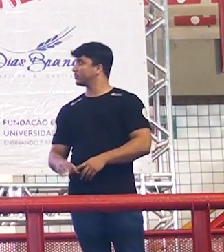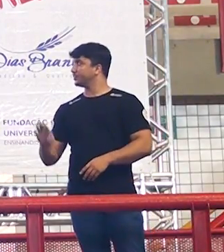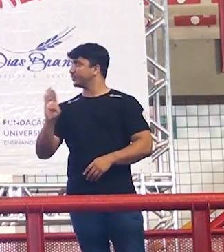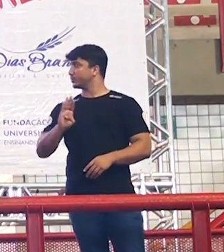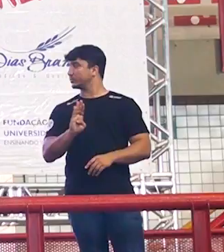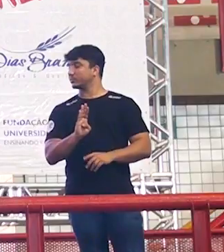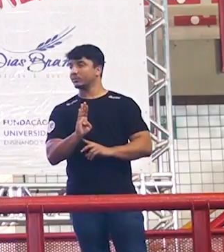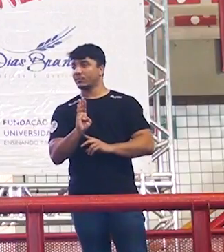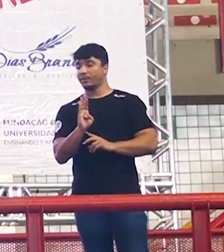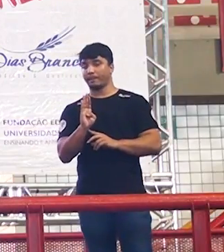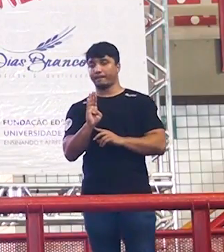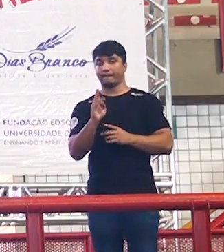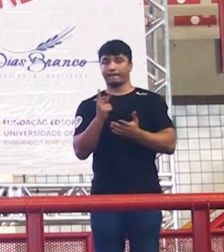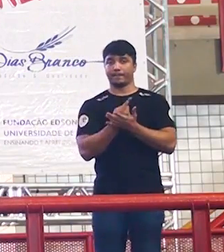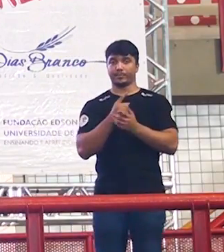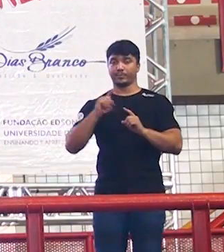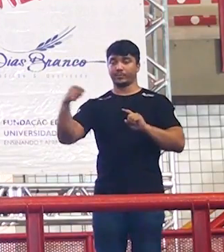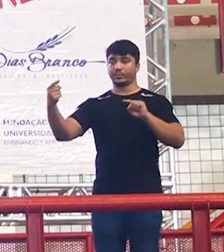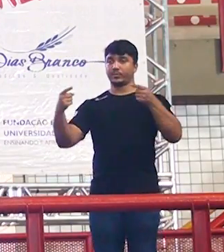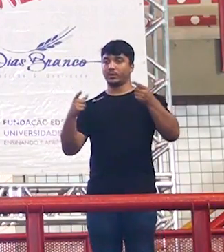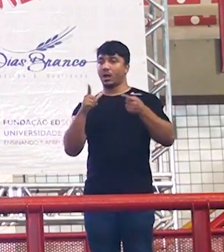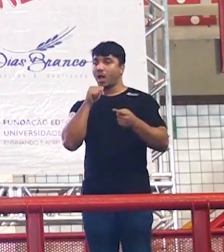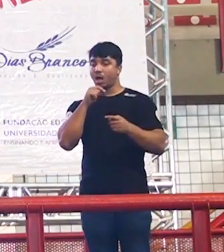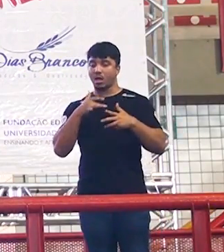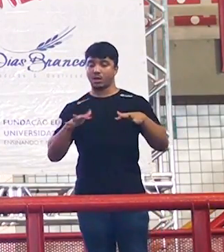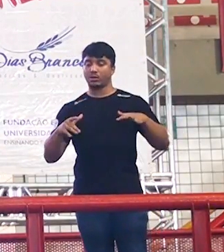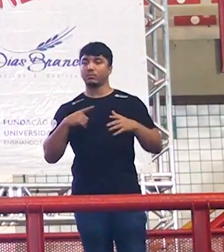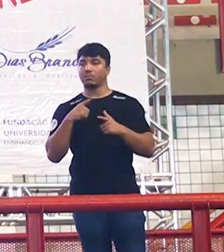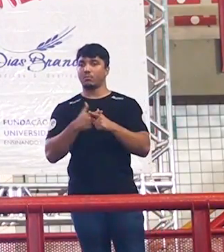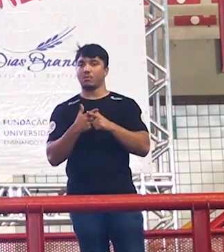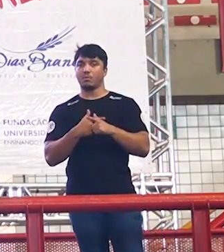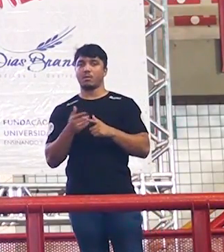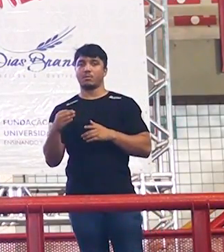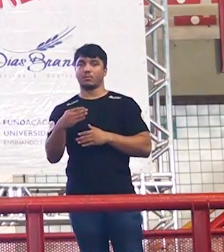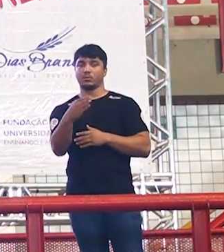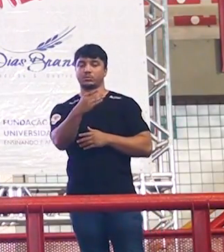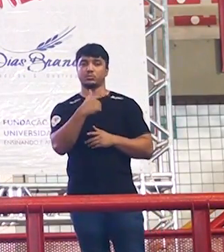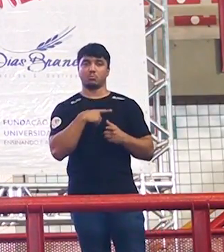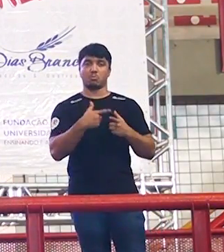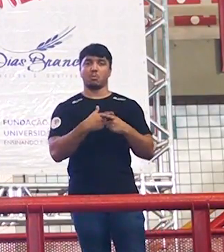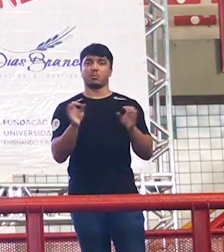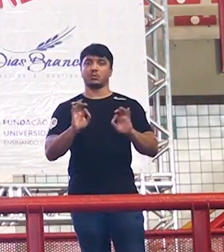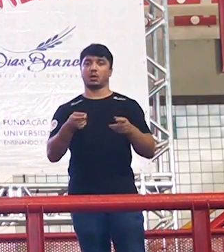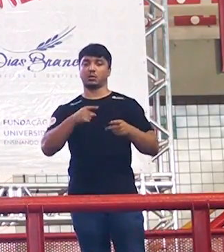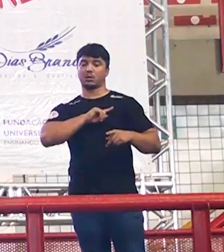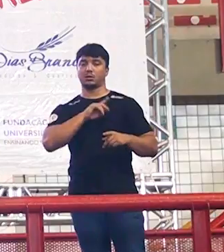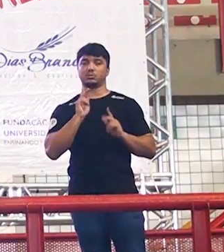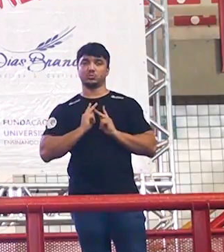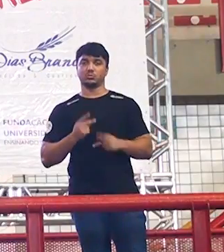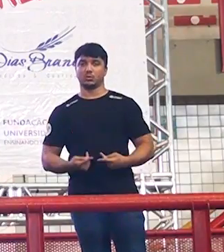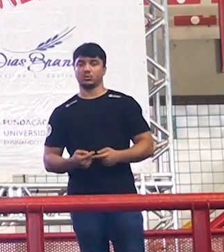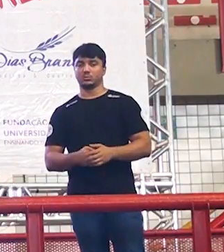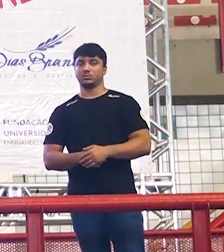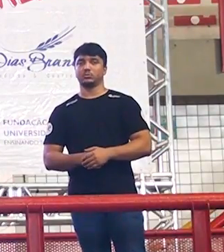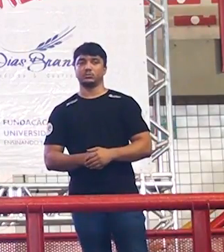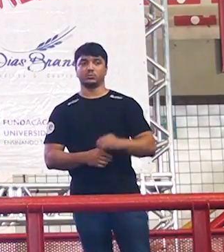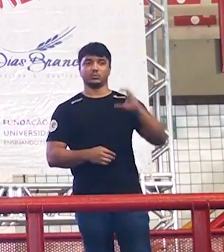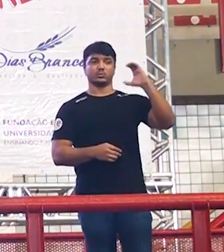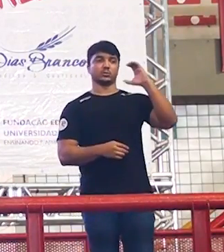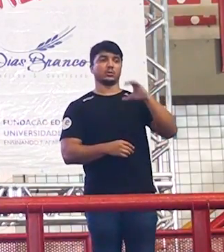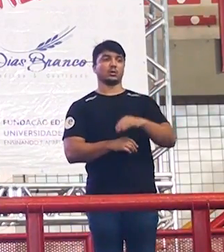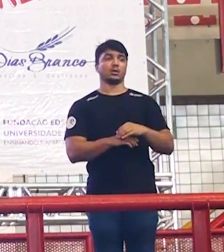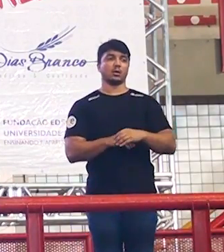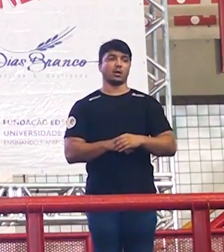B, contaminação da água do mar, prejudicando os peixes, mas sem provocar problemas para os seres humanos. C,